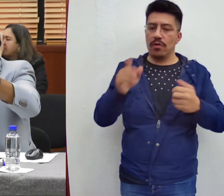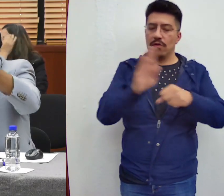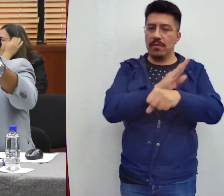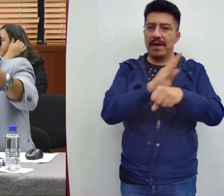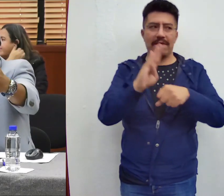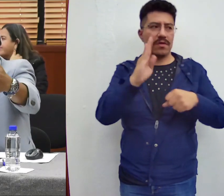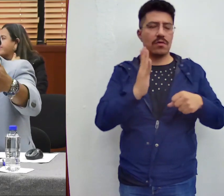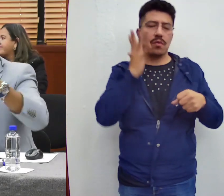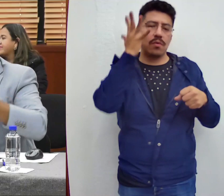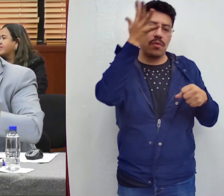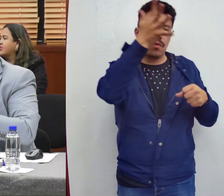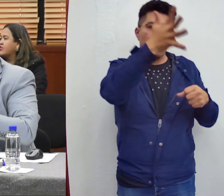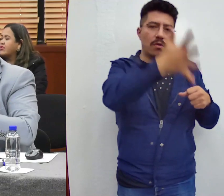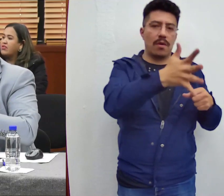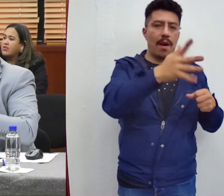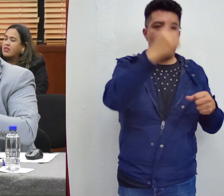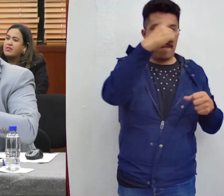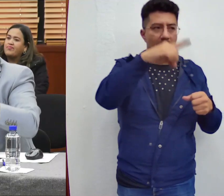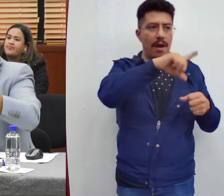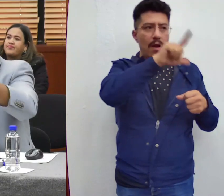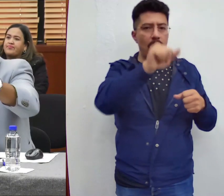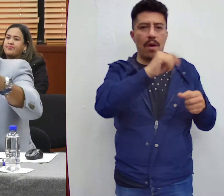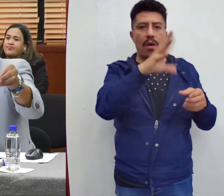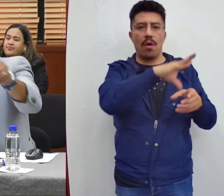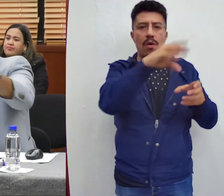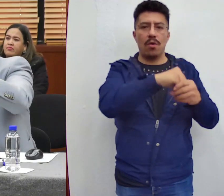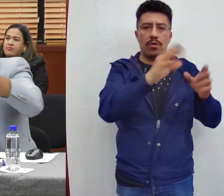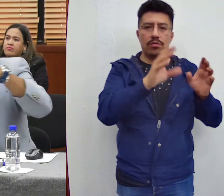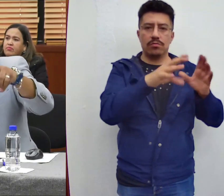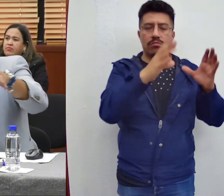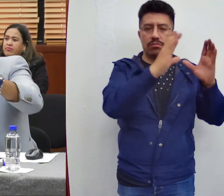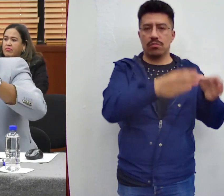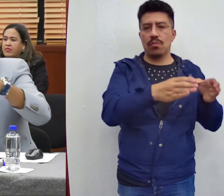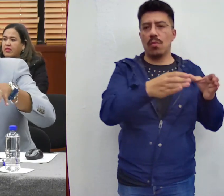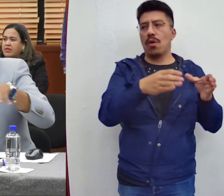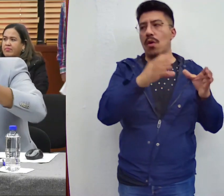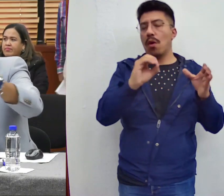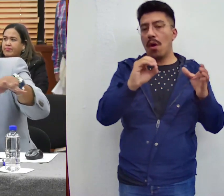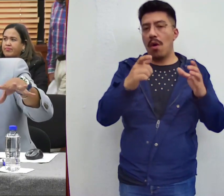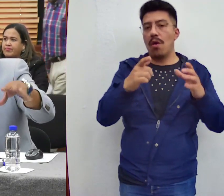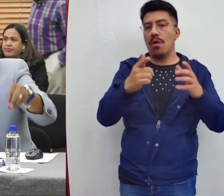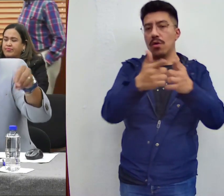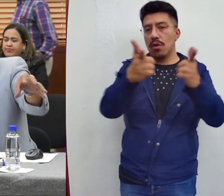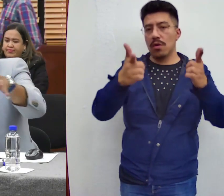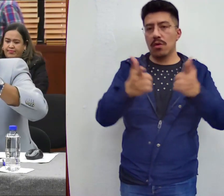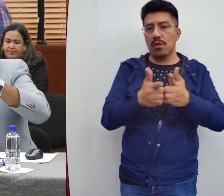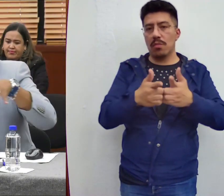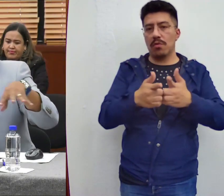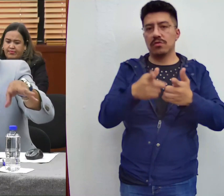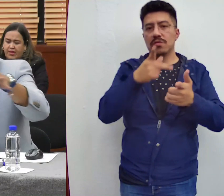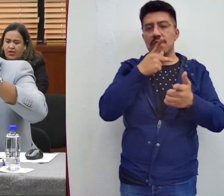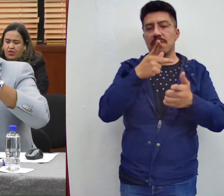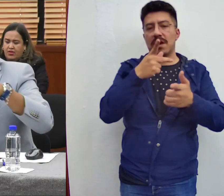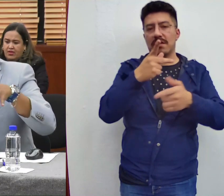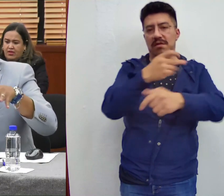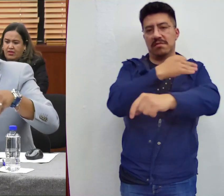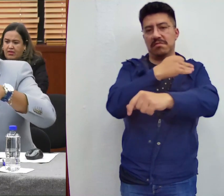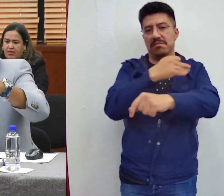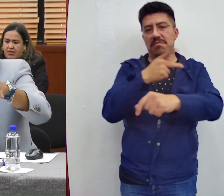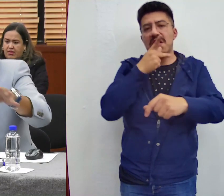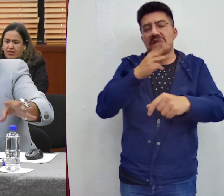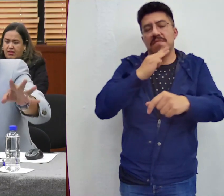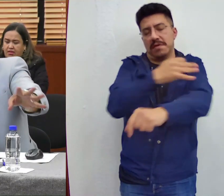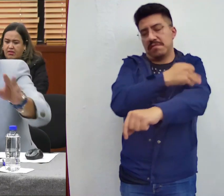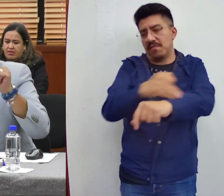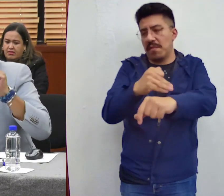poder reincorporarte a la comunidad. O hay estos grupos de pares, ¿no? De padres y madres de familia,